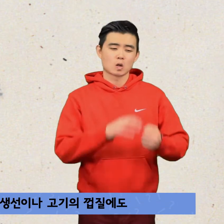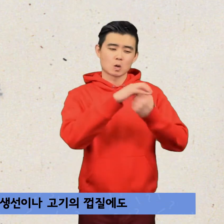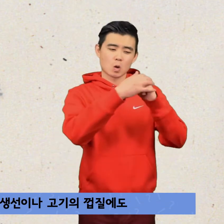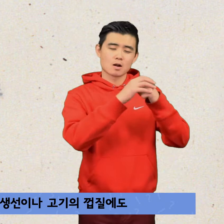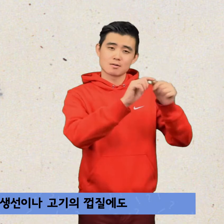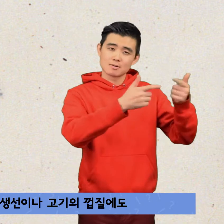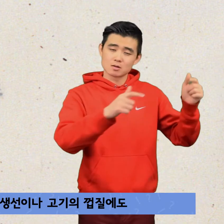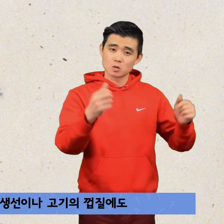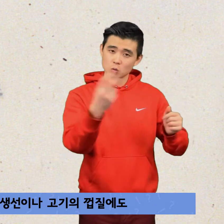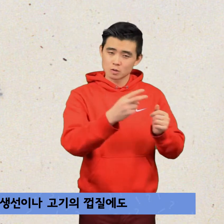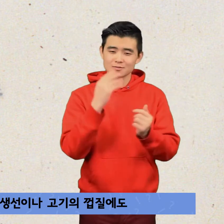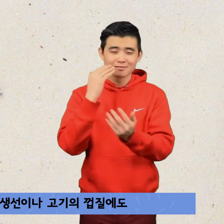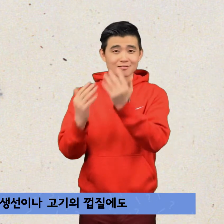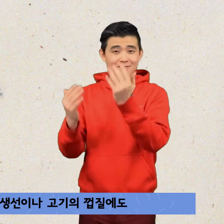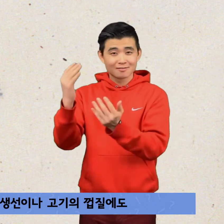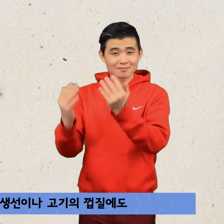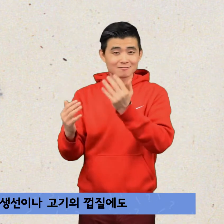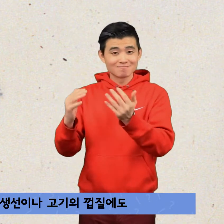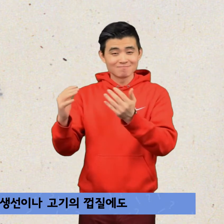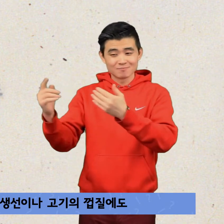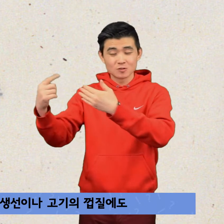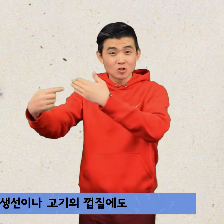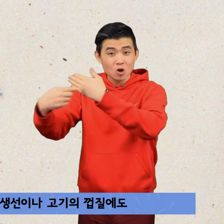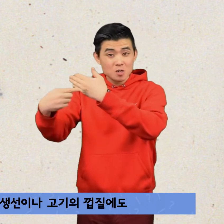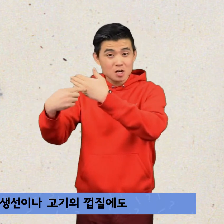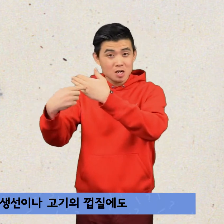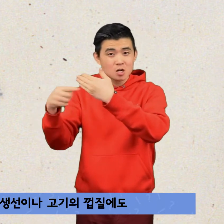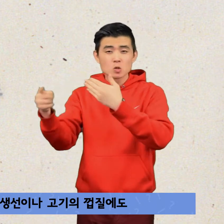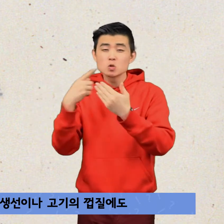과일과 채소의 껍질처럼